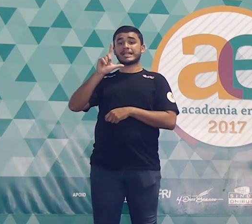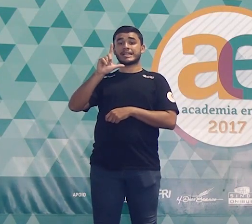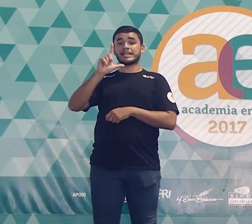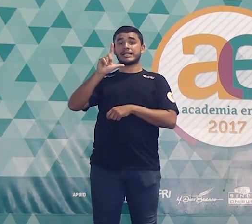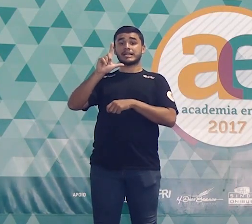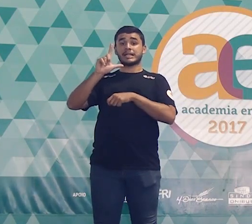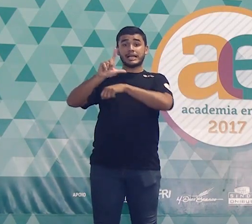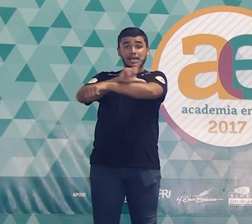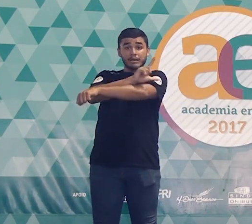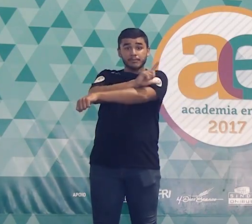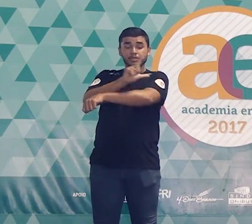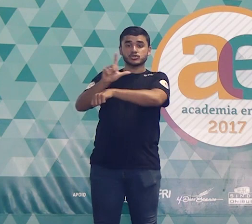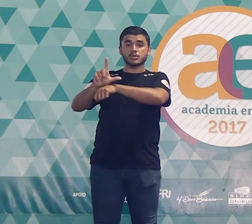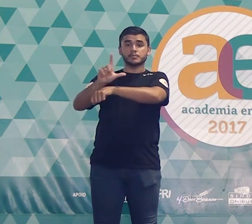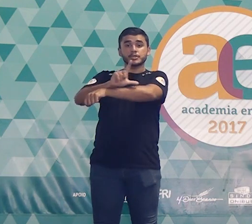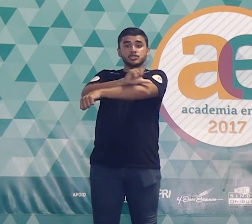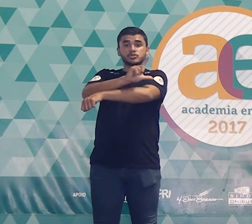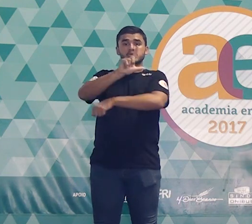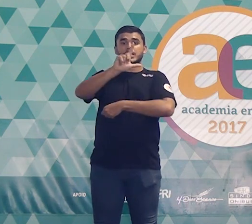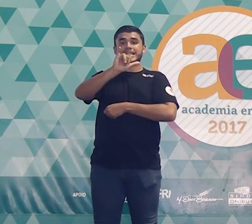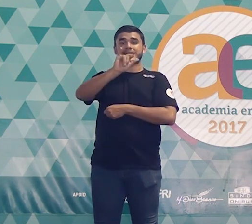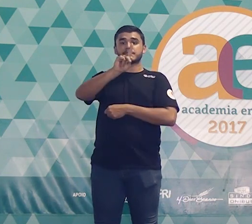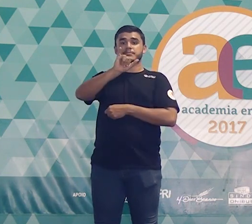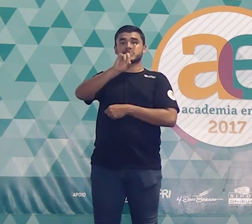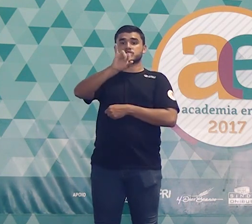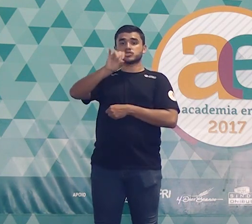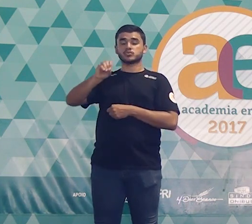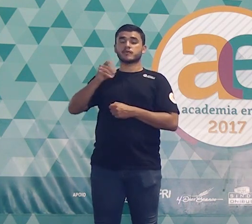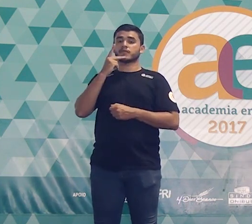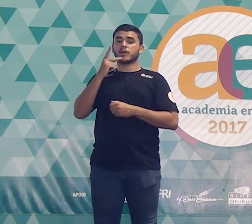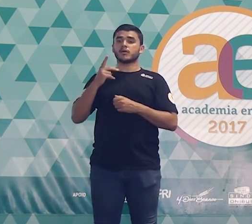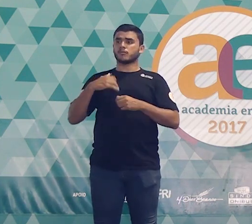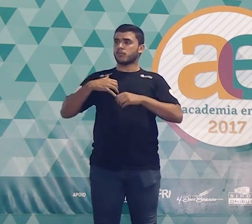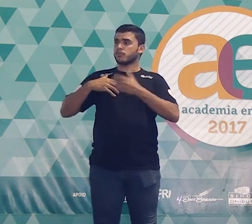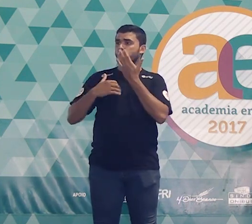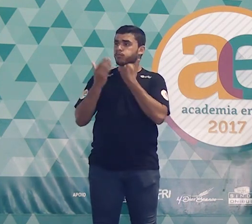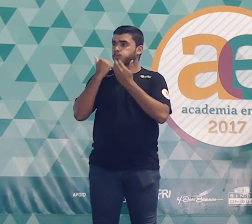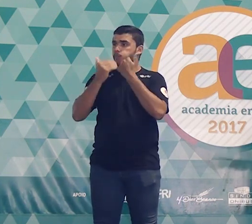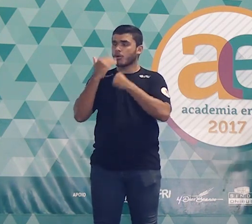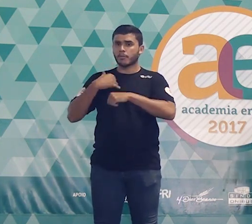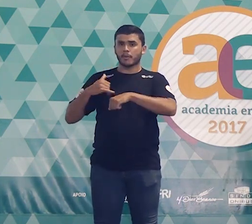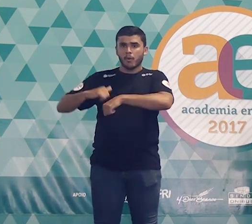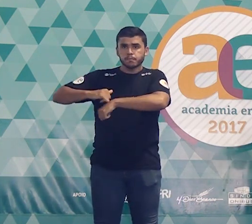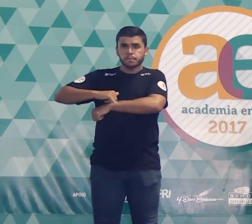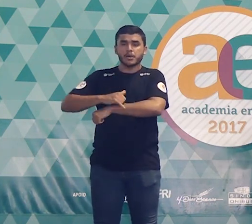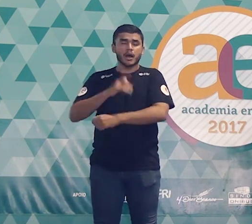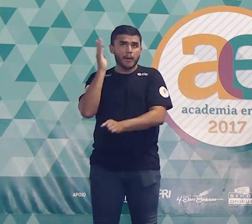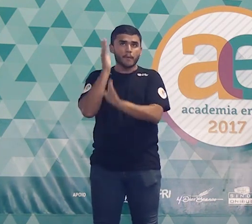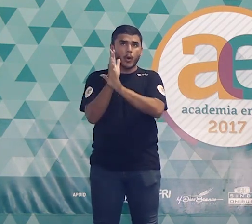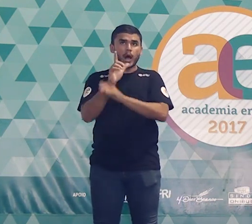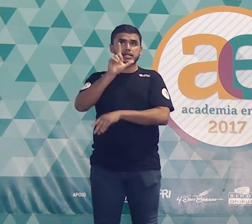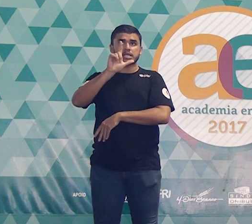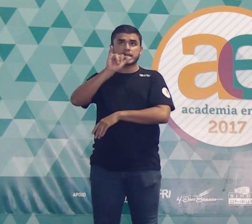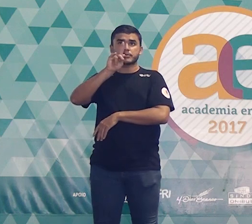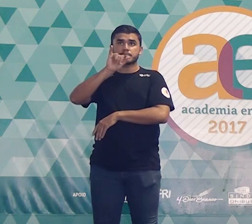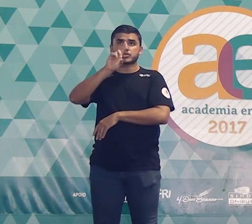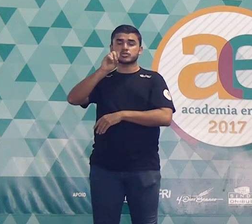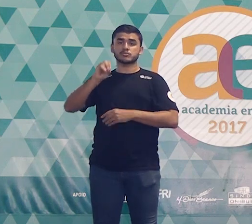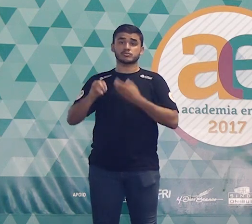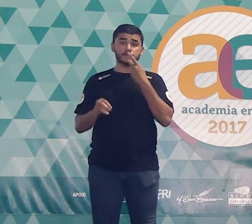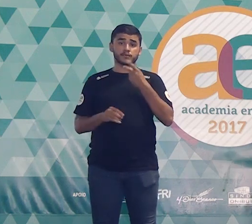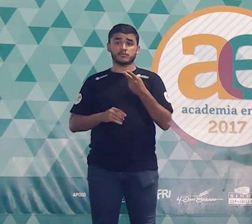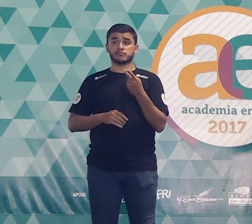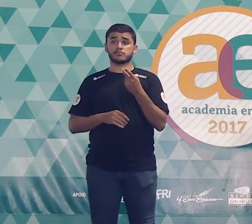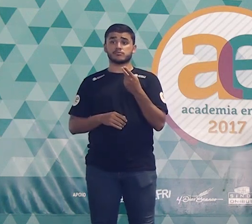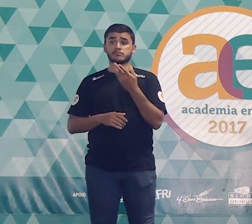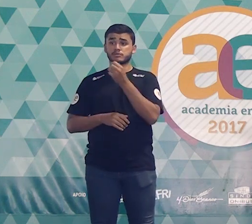demais, tá? É uma matemática simples. Rodrigo, eu estou engordando, você está comendo mais caloria do que você precisa. Rodrigo, eu estou emagrecendo, está comendo menos do